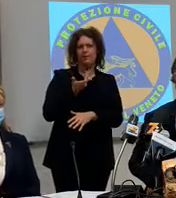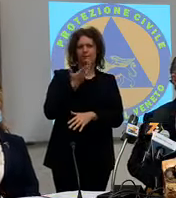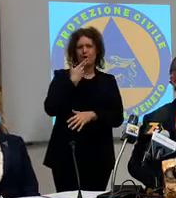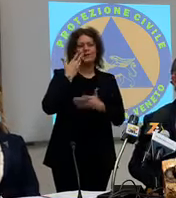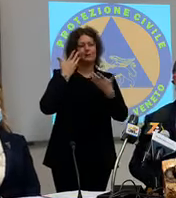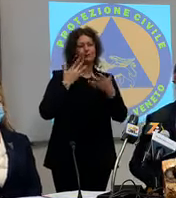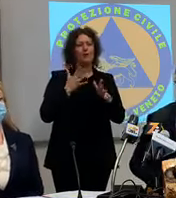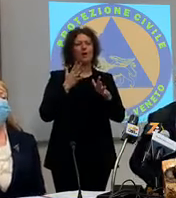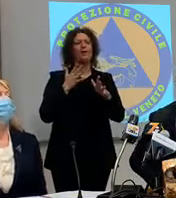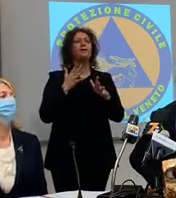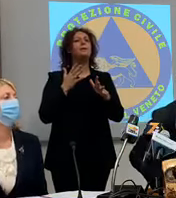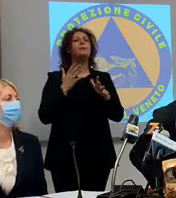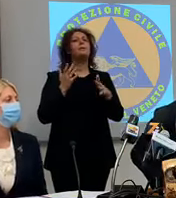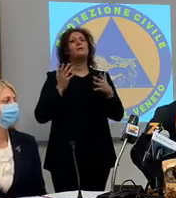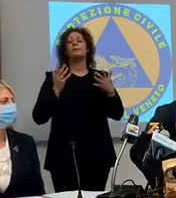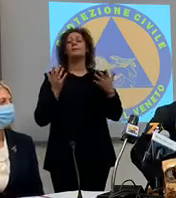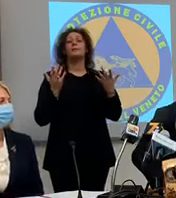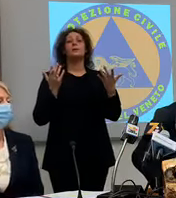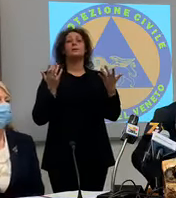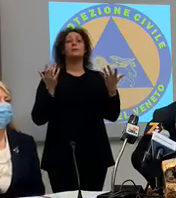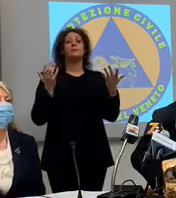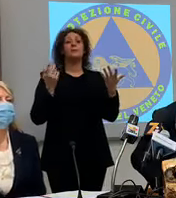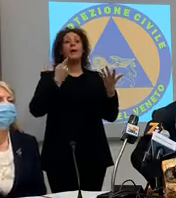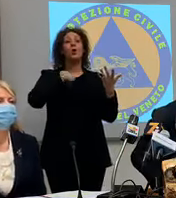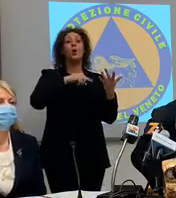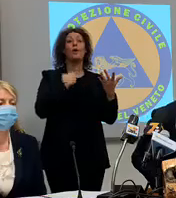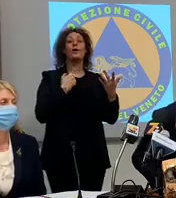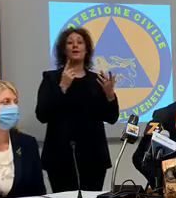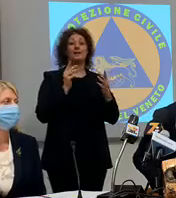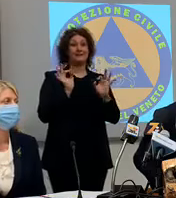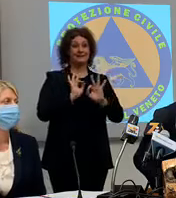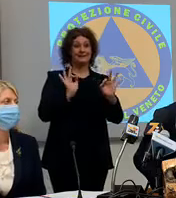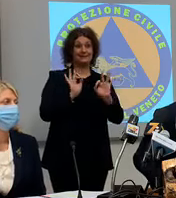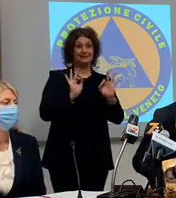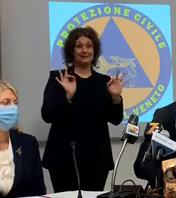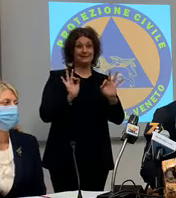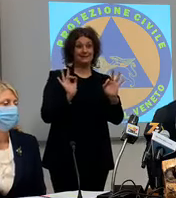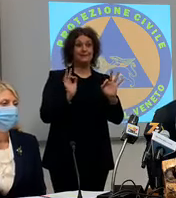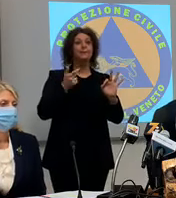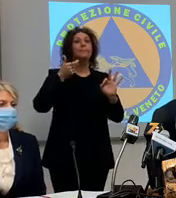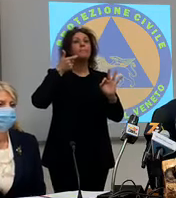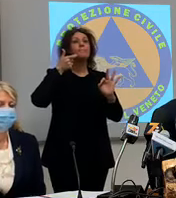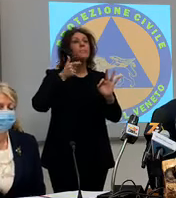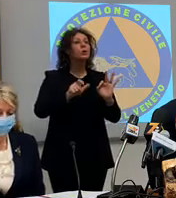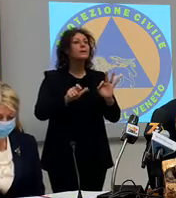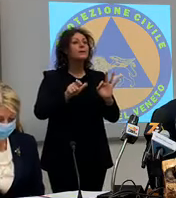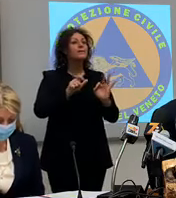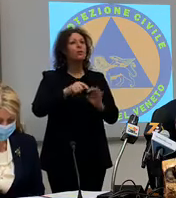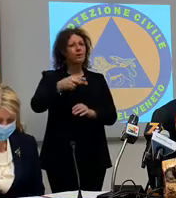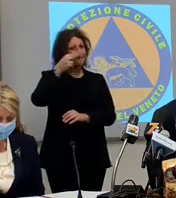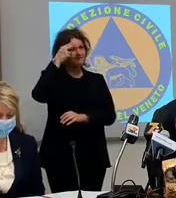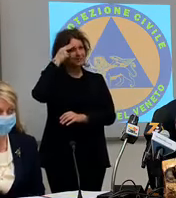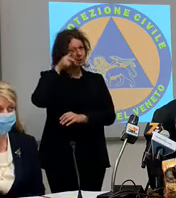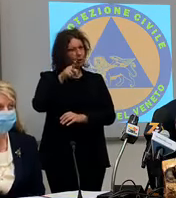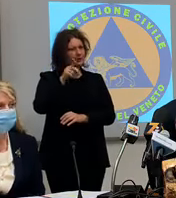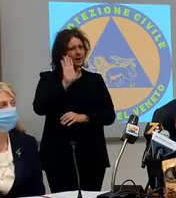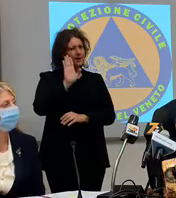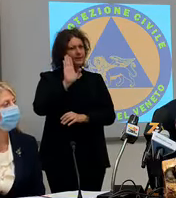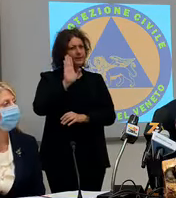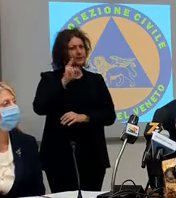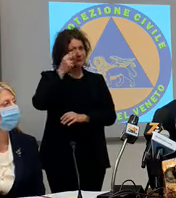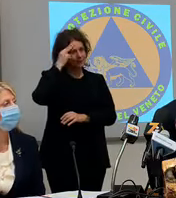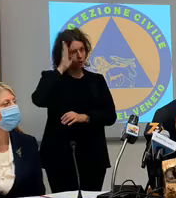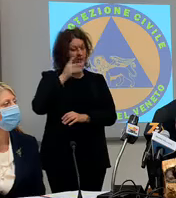diciamo il volo dell'angelo per assumerle e per un semplice motivo perché vi ricordate le ultime che ho assunto senza nessun